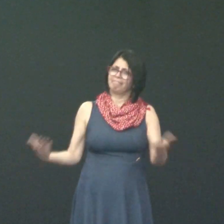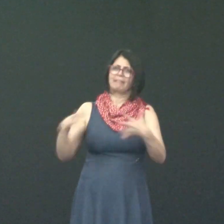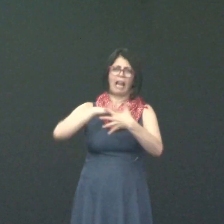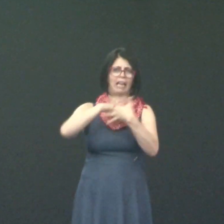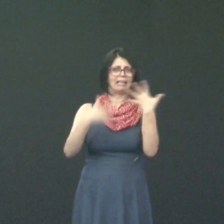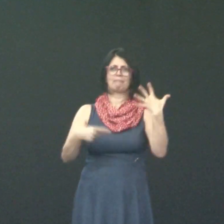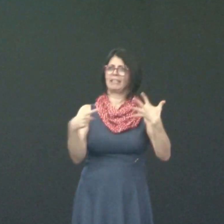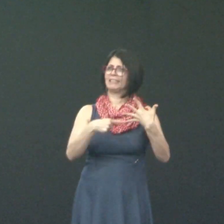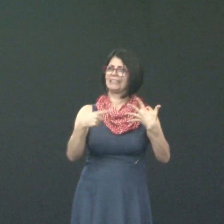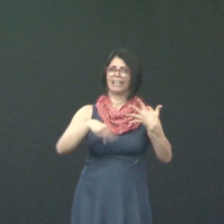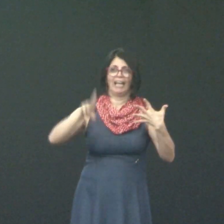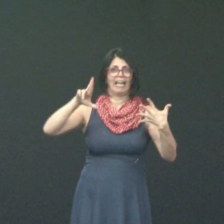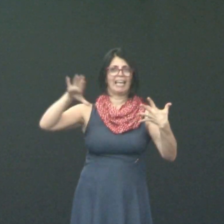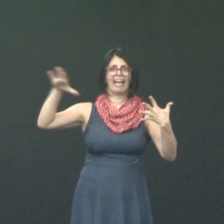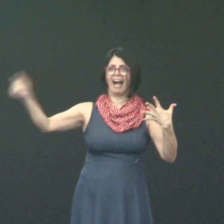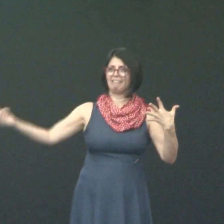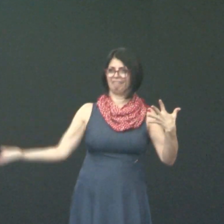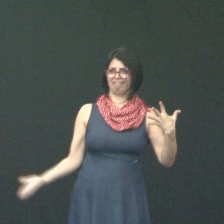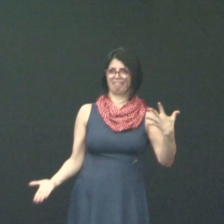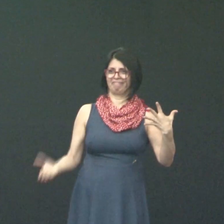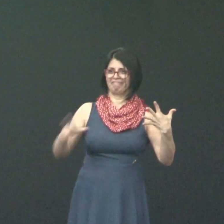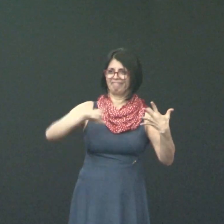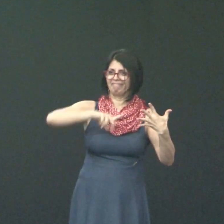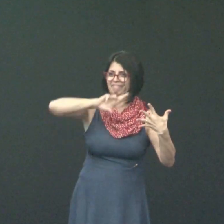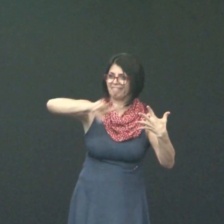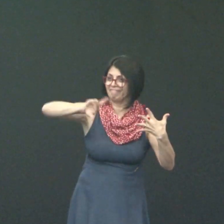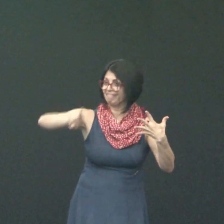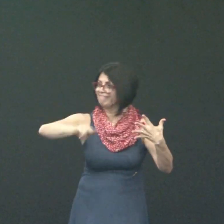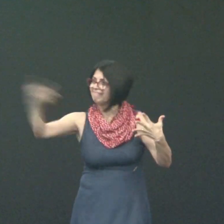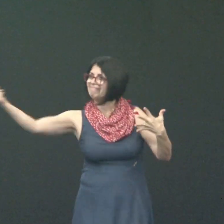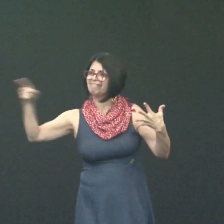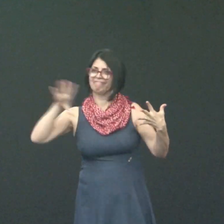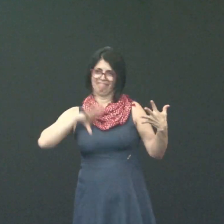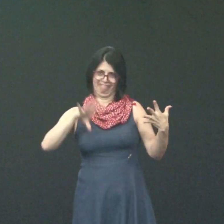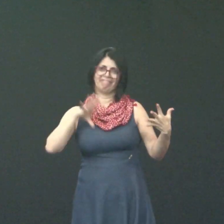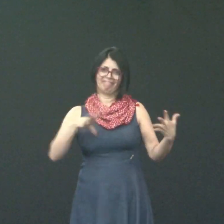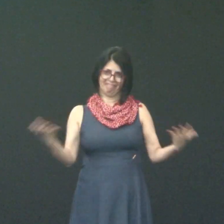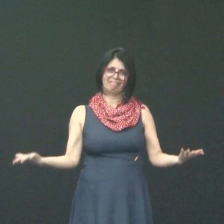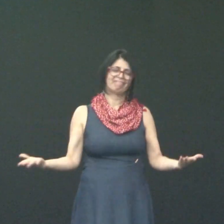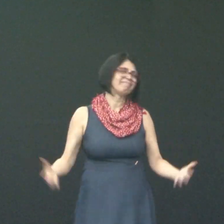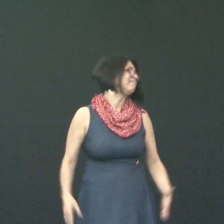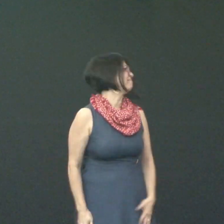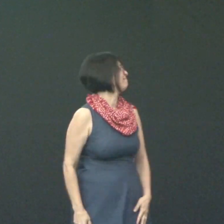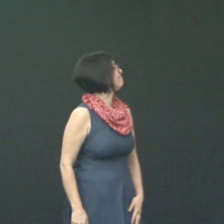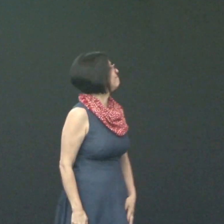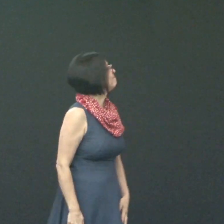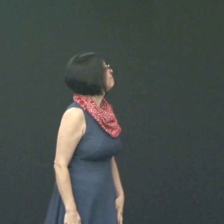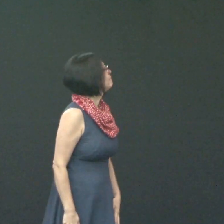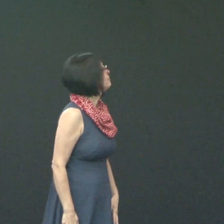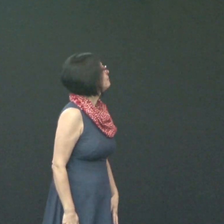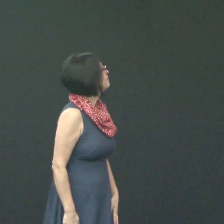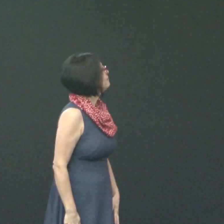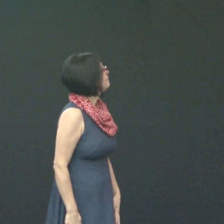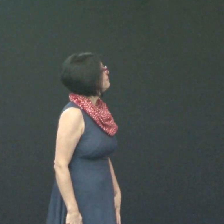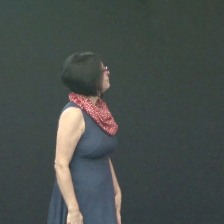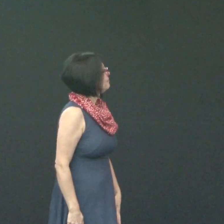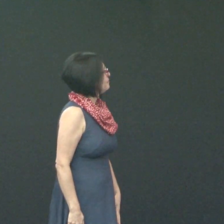mostrar para vocês para identificarmos o contexto dessa língua rica e plural.